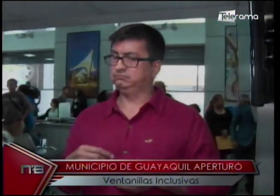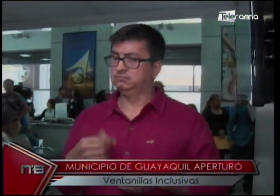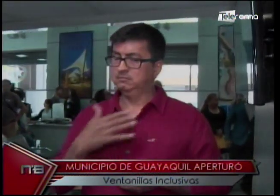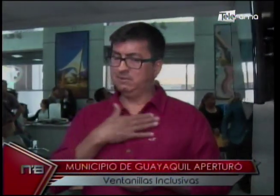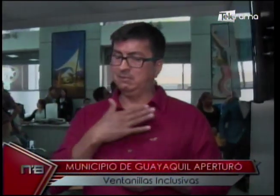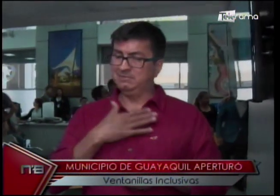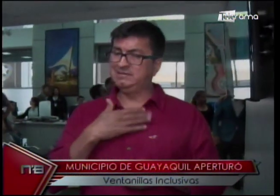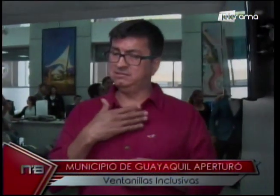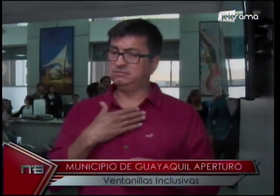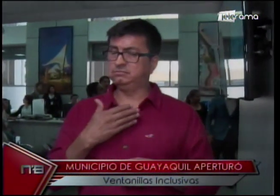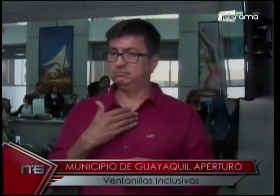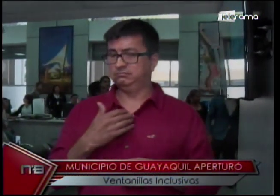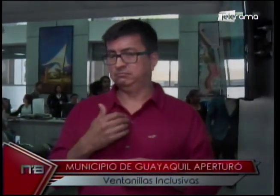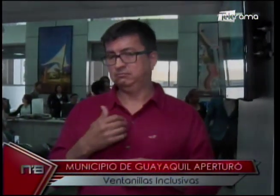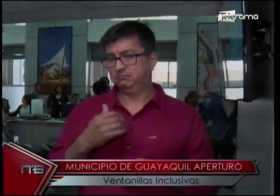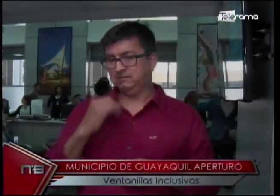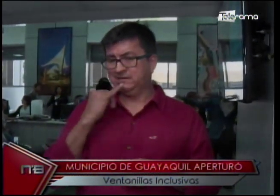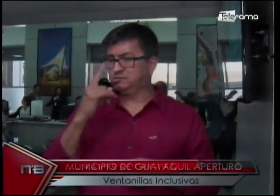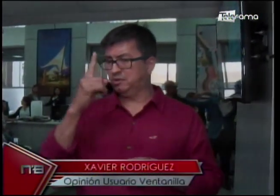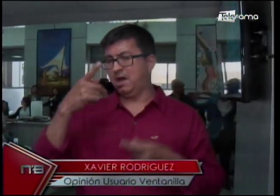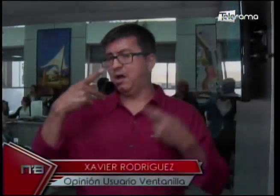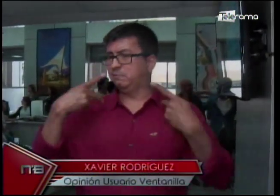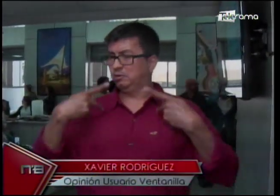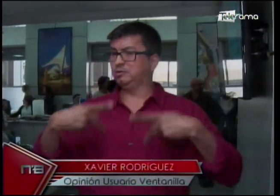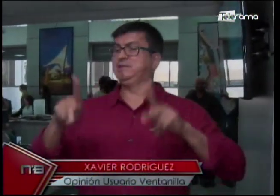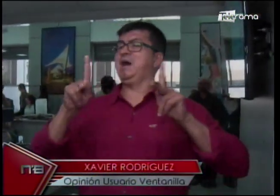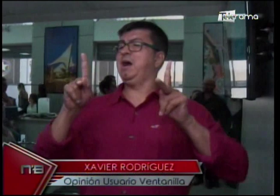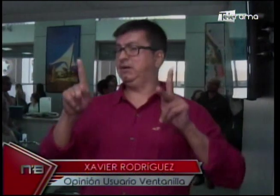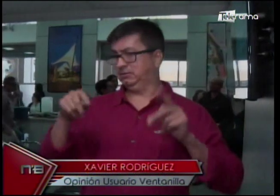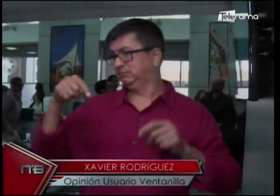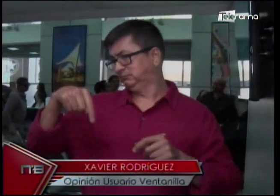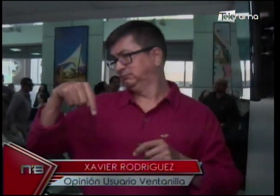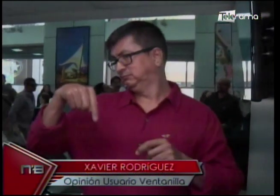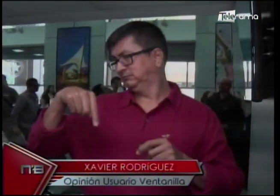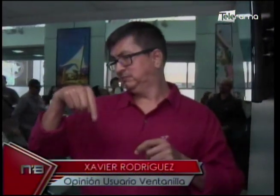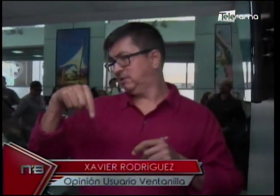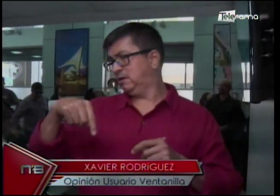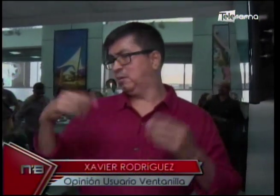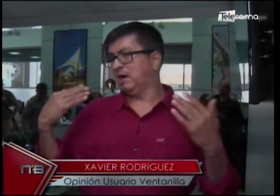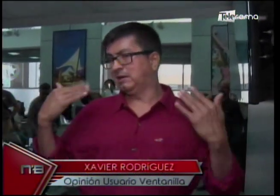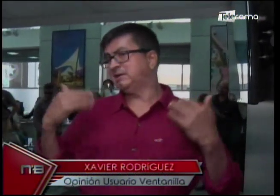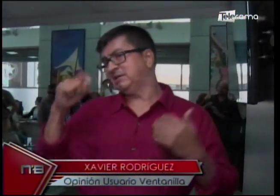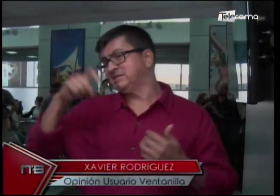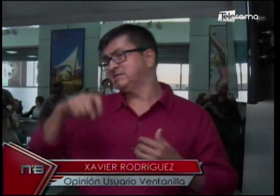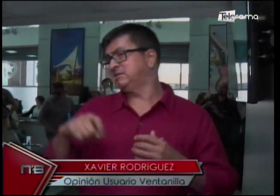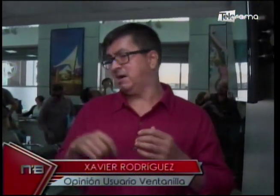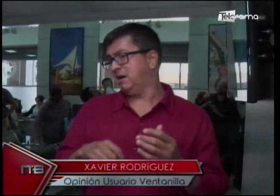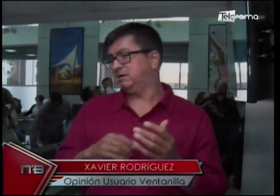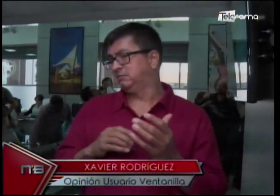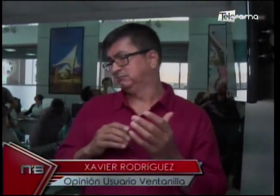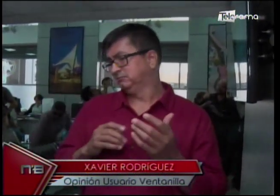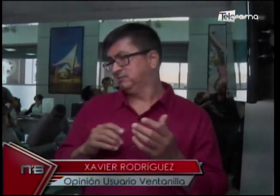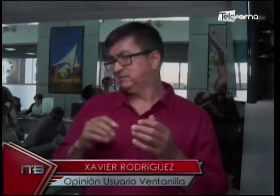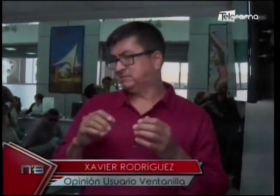verdad es que yo pienso que para mí es una gran oportunidad de aquí de la ciudad de Guayaquil,